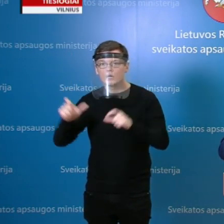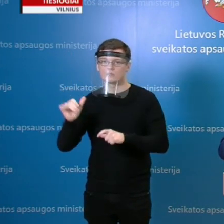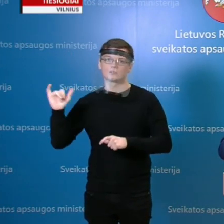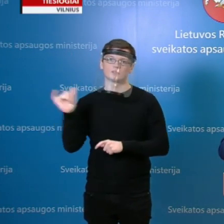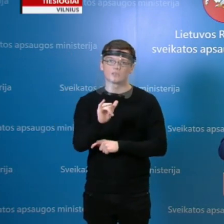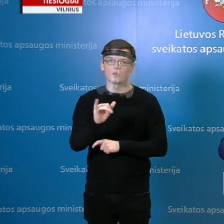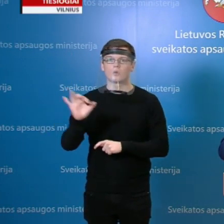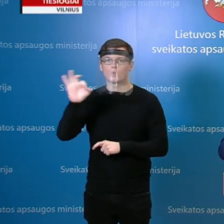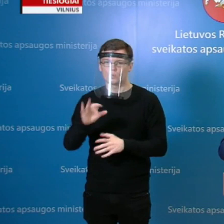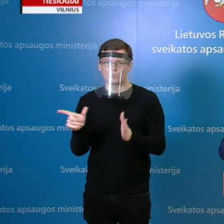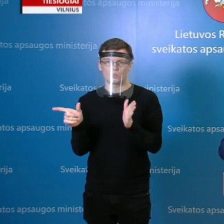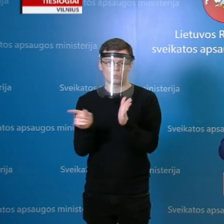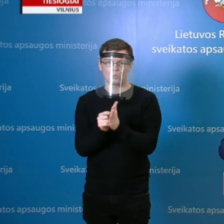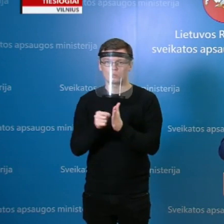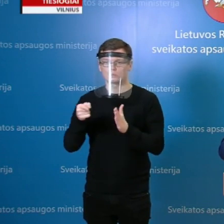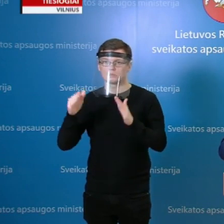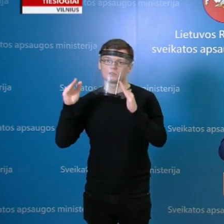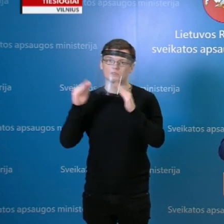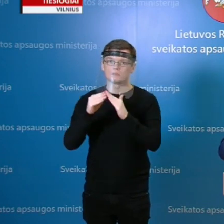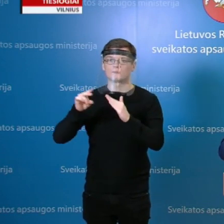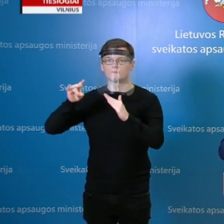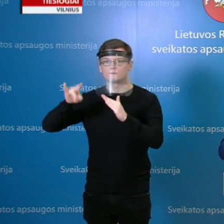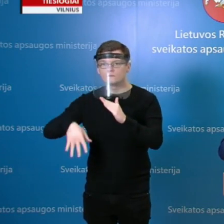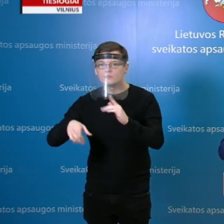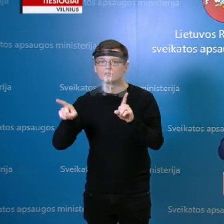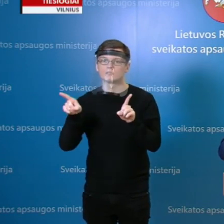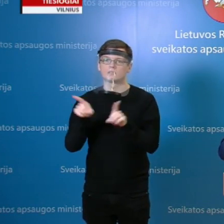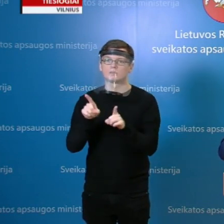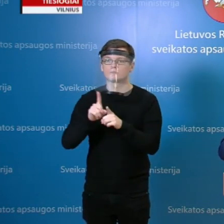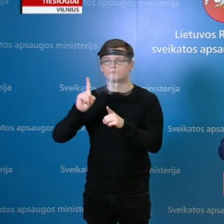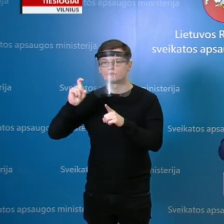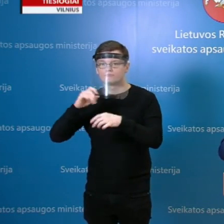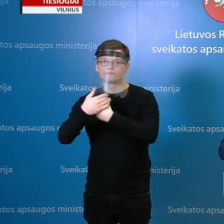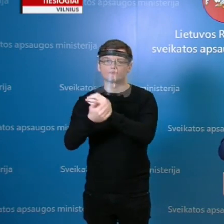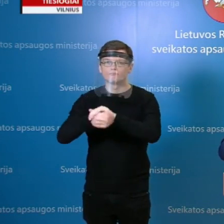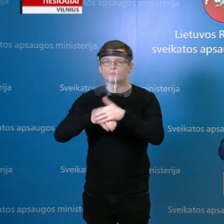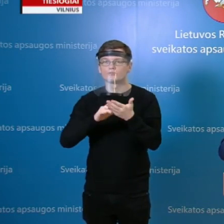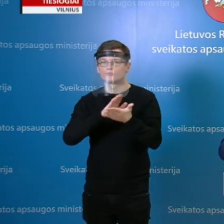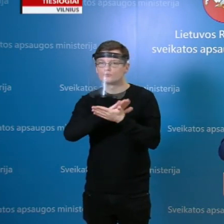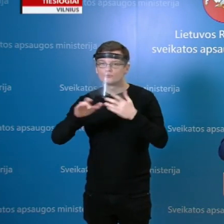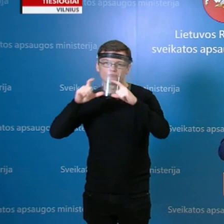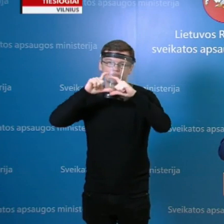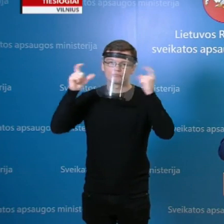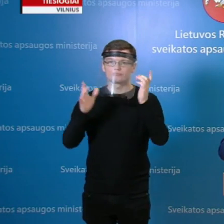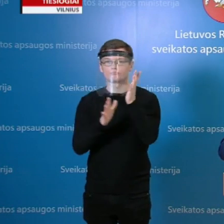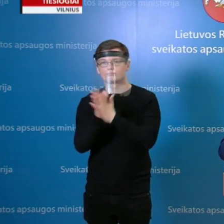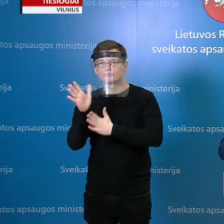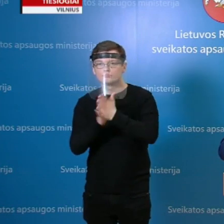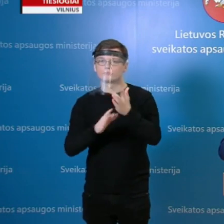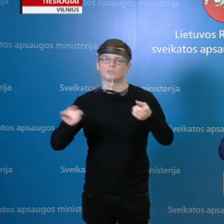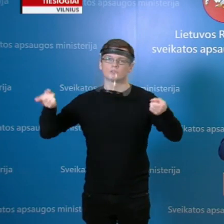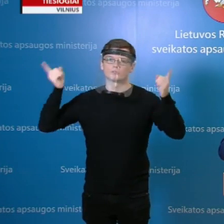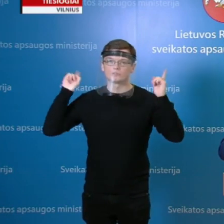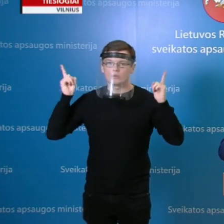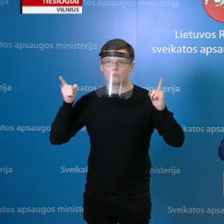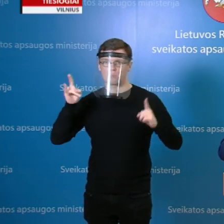sąlygas, apie būtinybę laikytis ir dezinfekcijos priemonių, laikytis kitų svarbių saugumo sąlygų. Tai